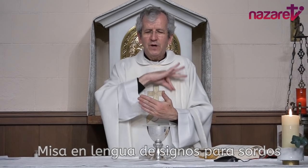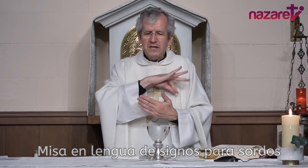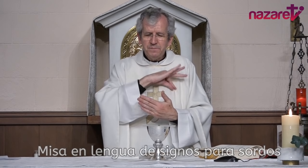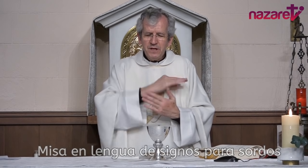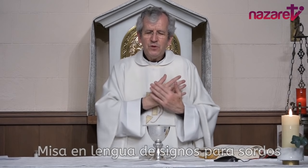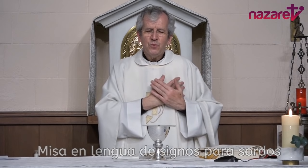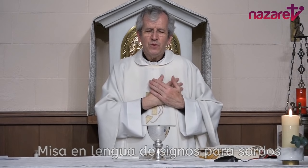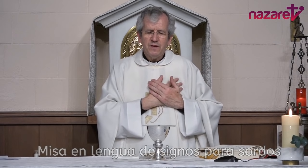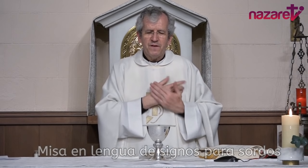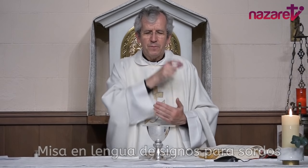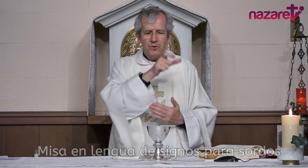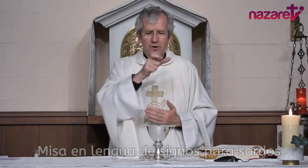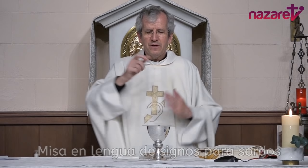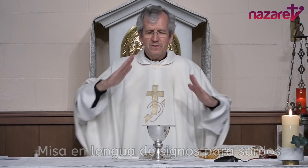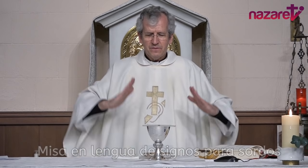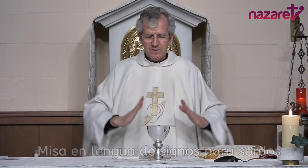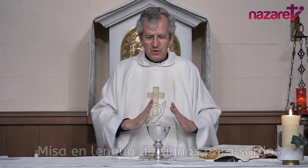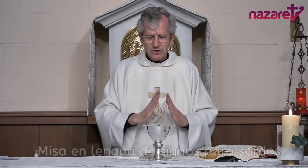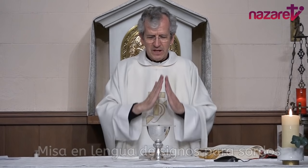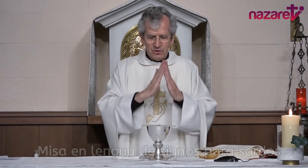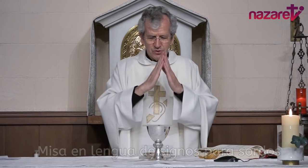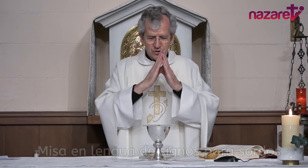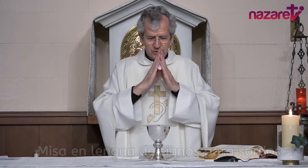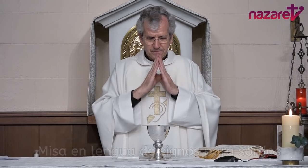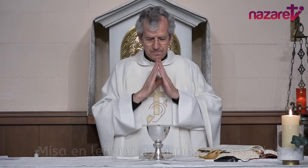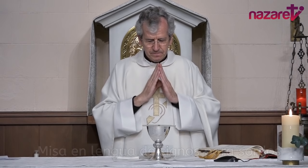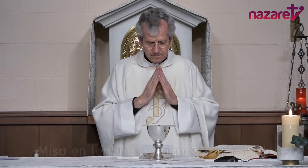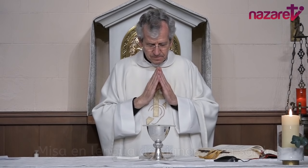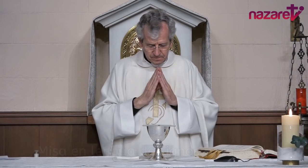el espíritu y fervor de los santos.